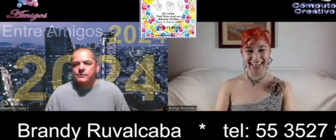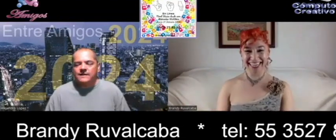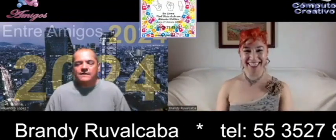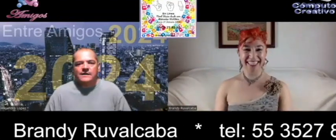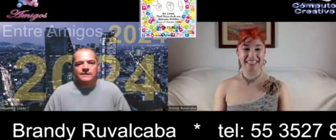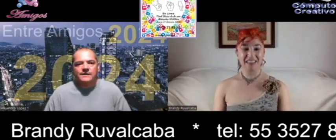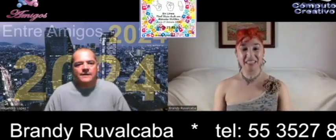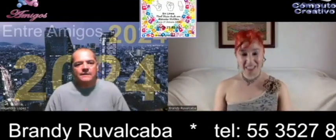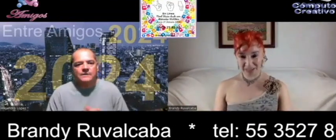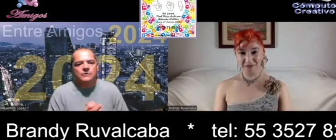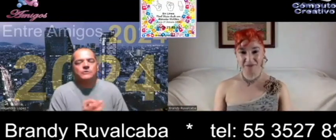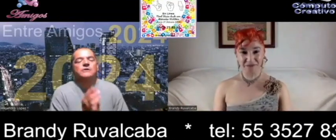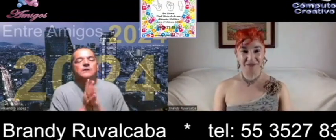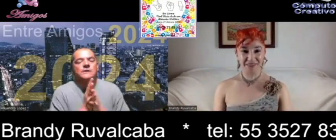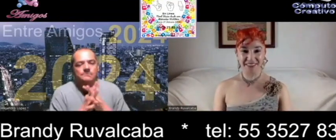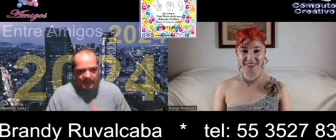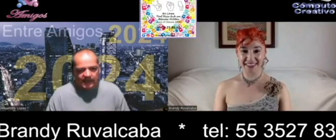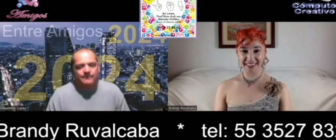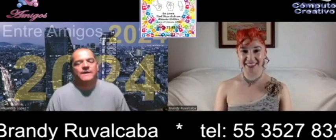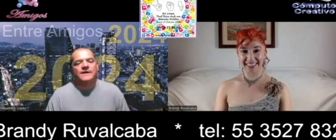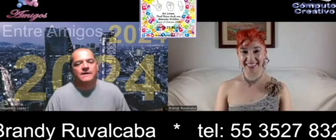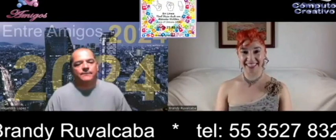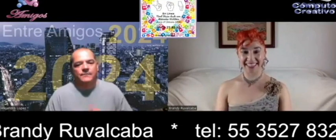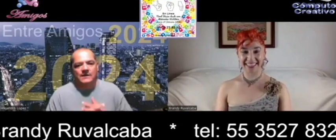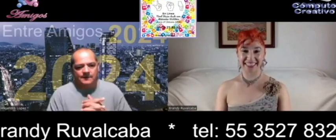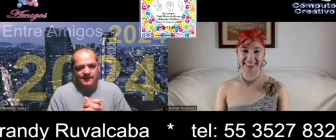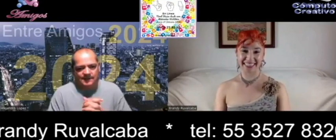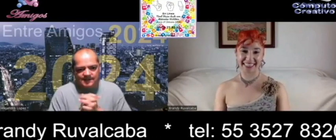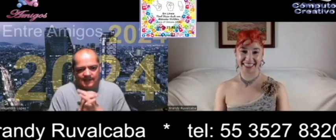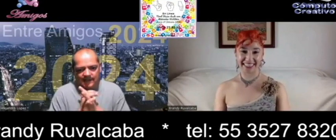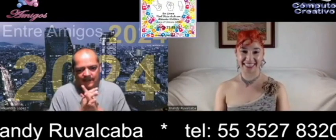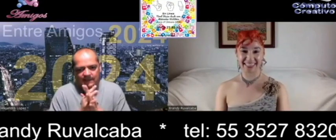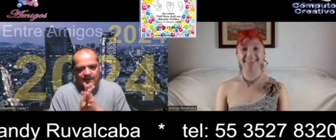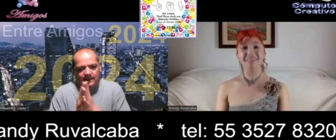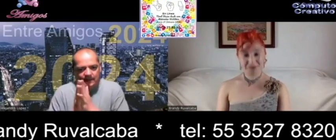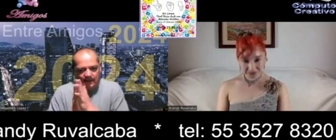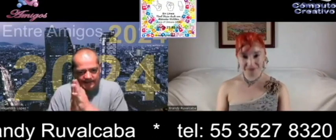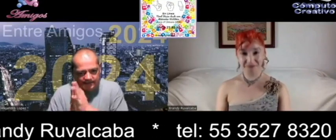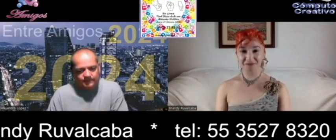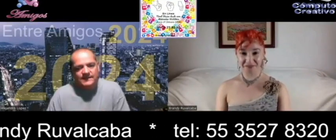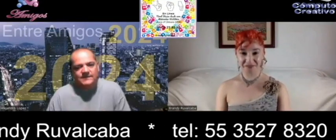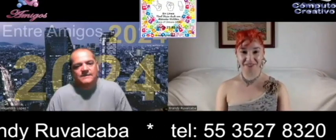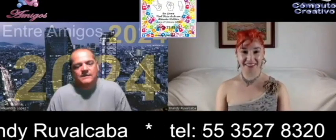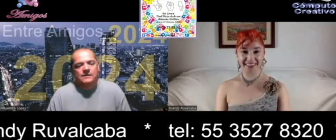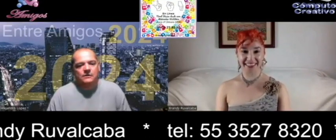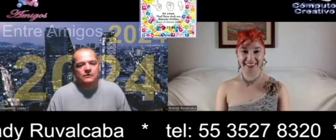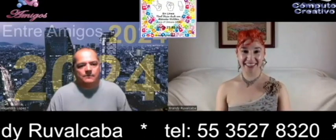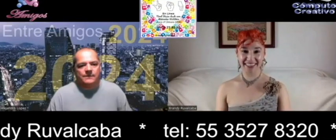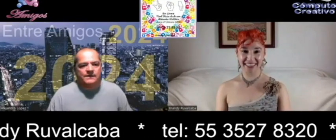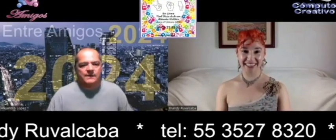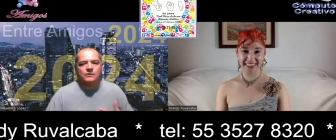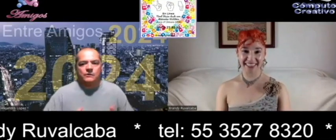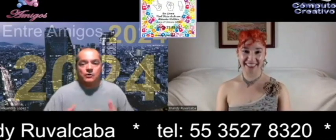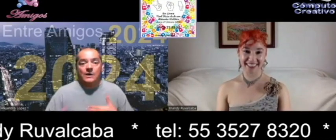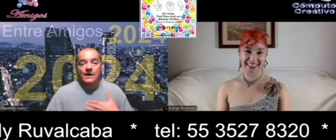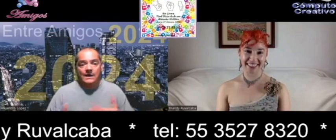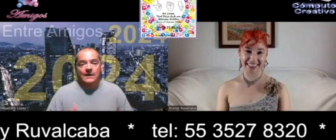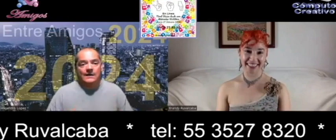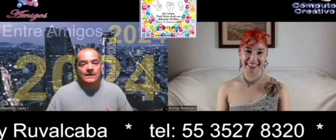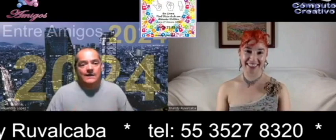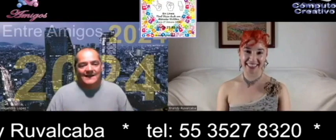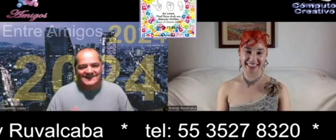es importante. La verdad, amigos, vale la pena. La verdad es que las experiencias que he tenido con Brandy en